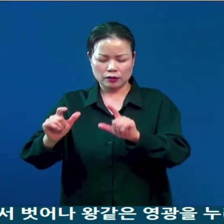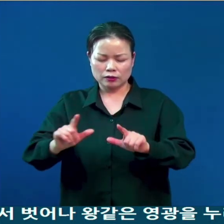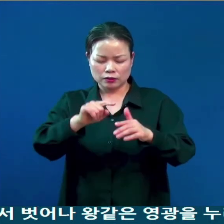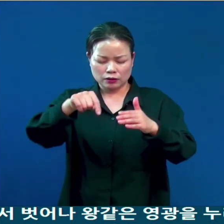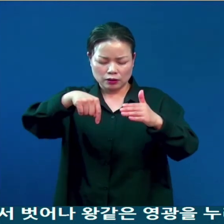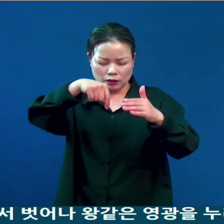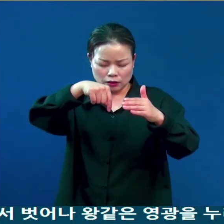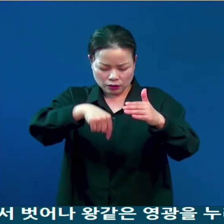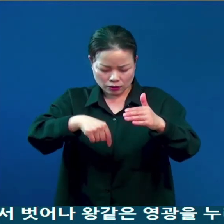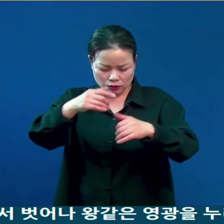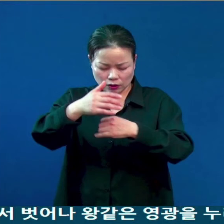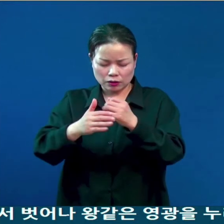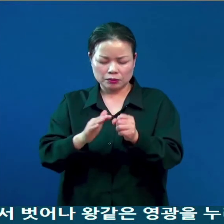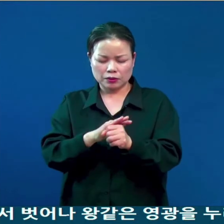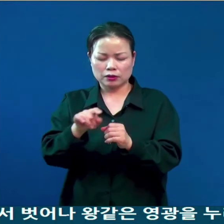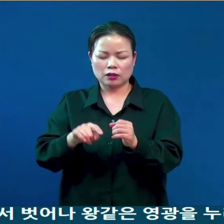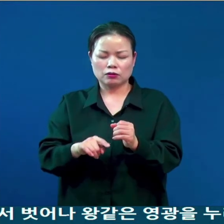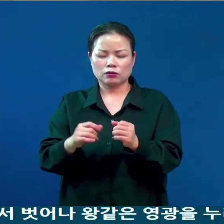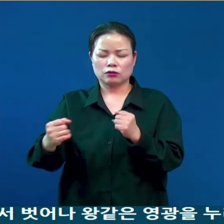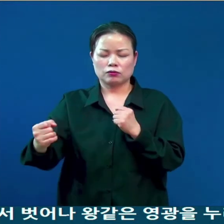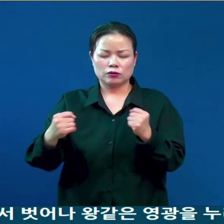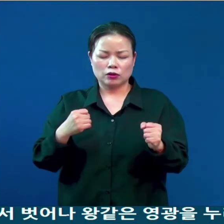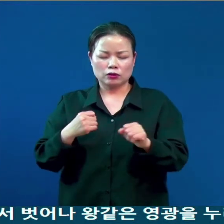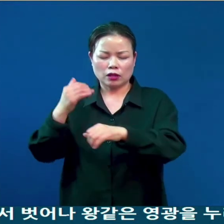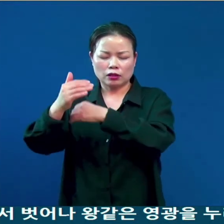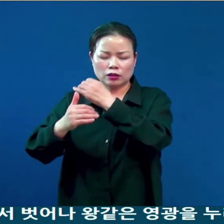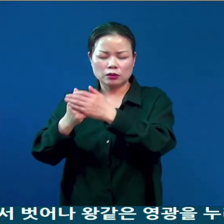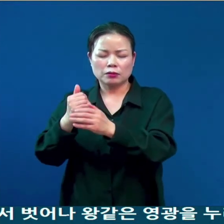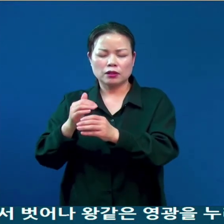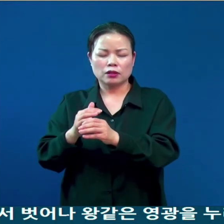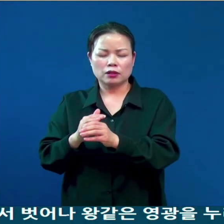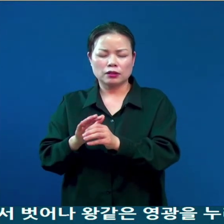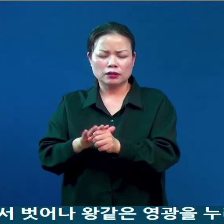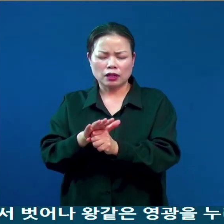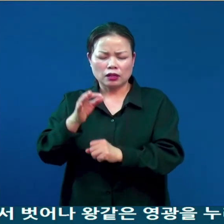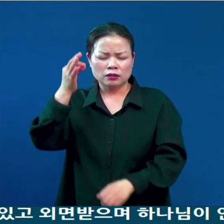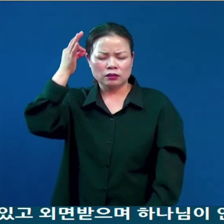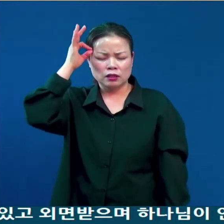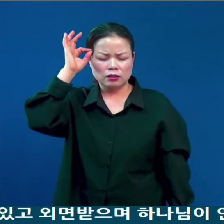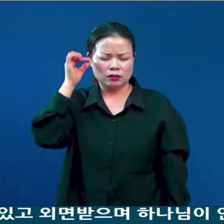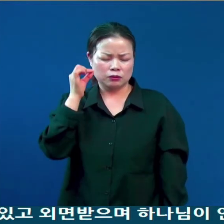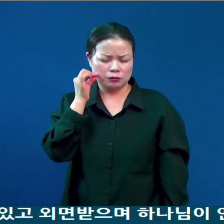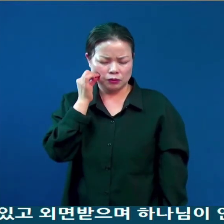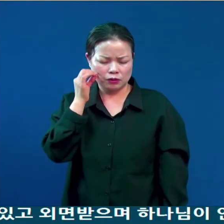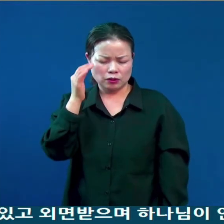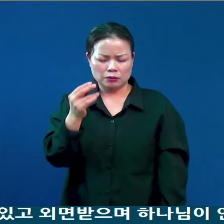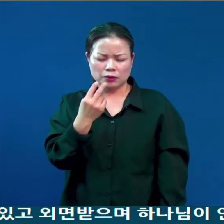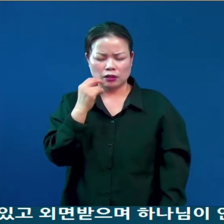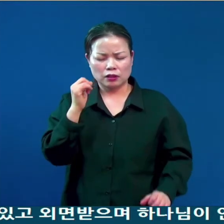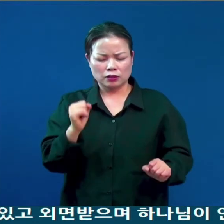가운데서, 하나님의 사랑 가운데서 있음에도 우리가 그 하나님의 사랑을 깨닫지 못하고 하나님이